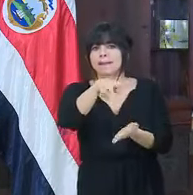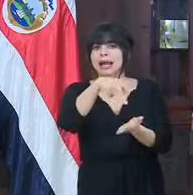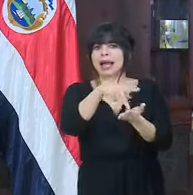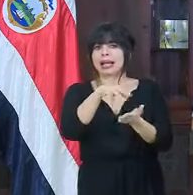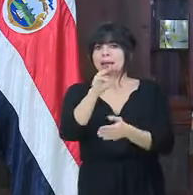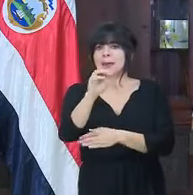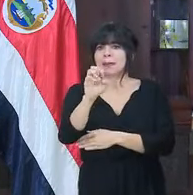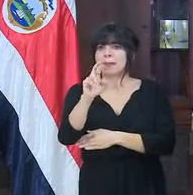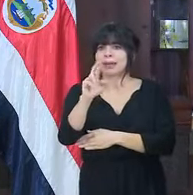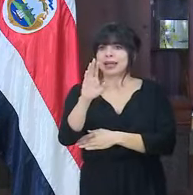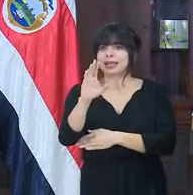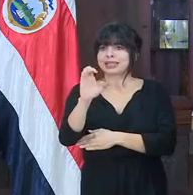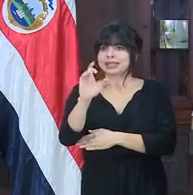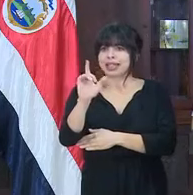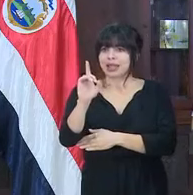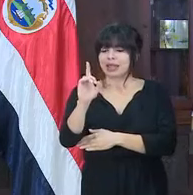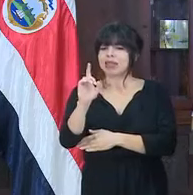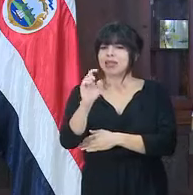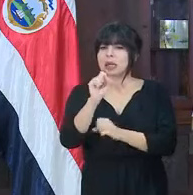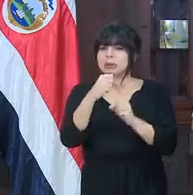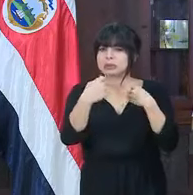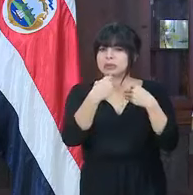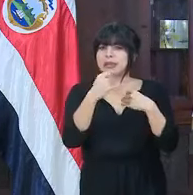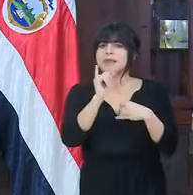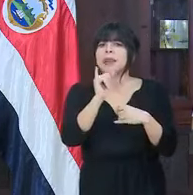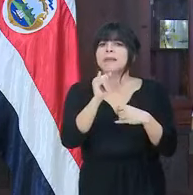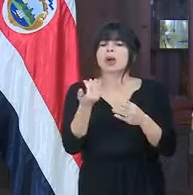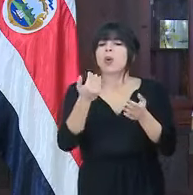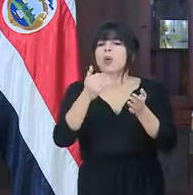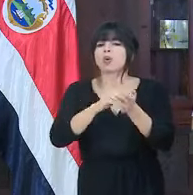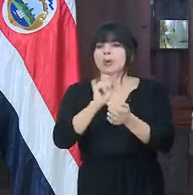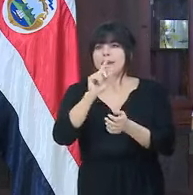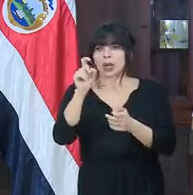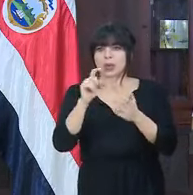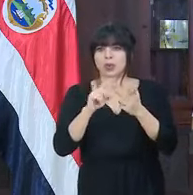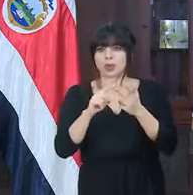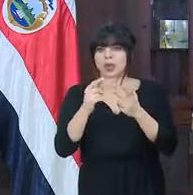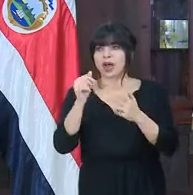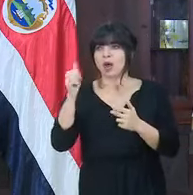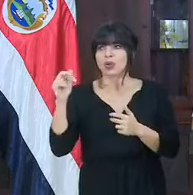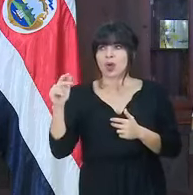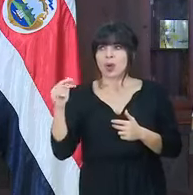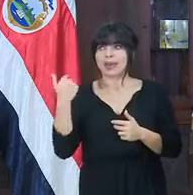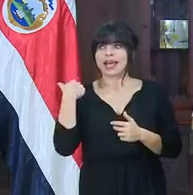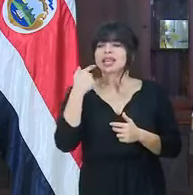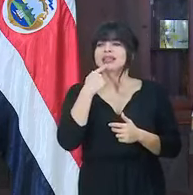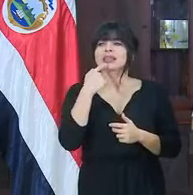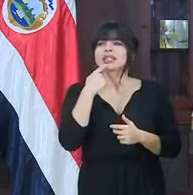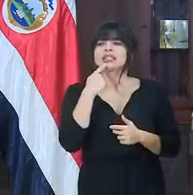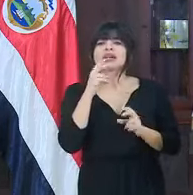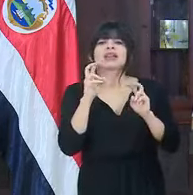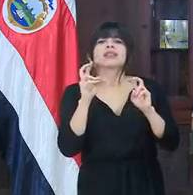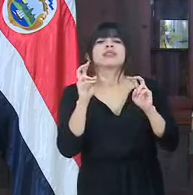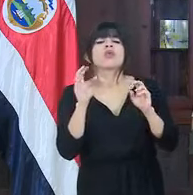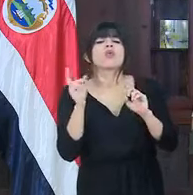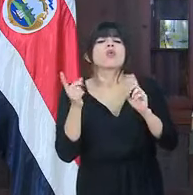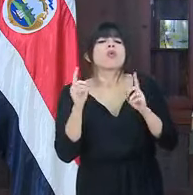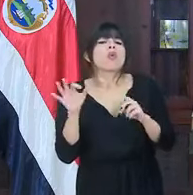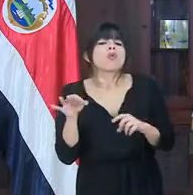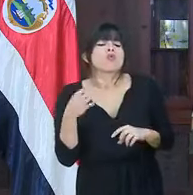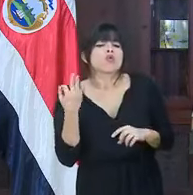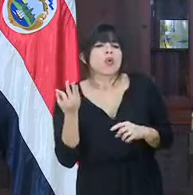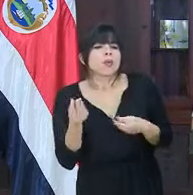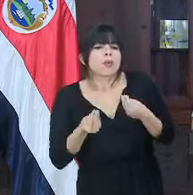Parque La Merced. Y también quisiera retomar un poco la consulta que hicieron colegas atrás con respecto a de qué manera se